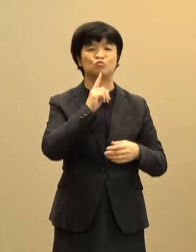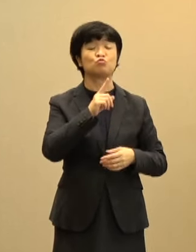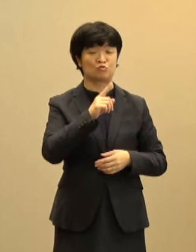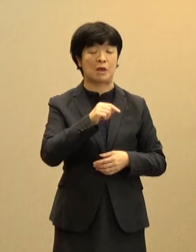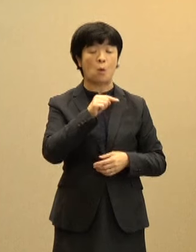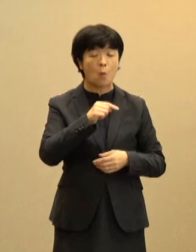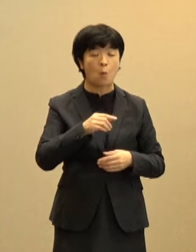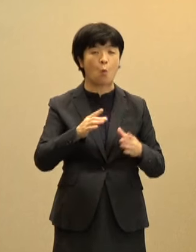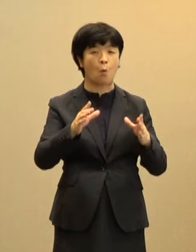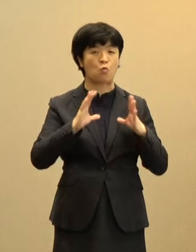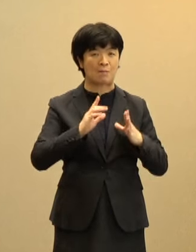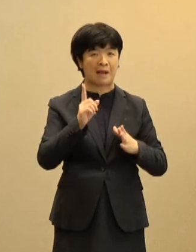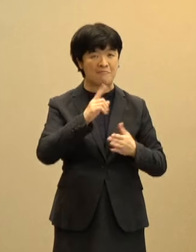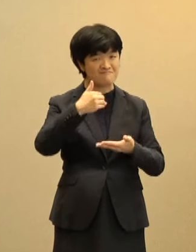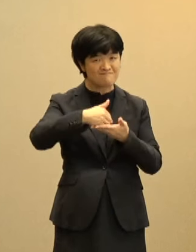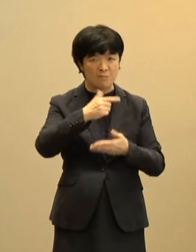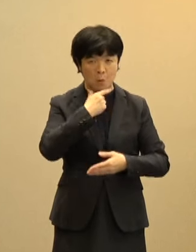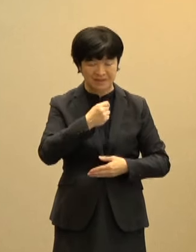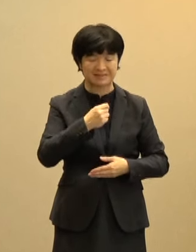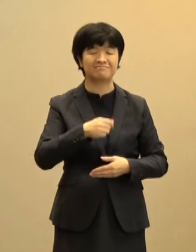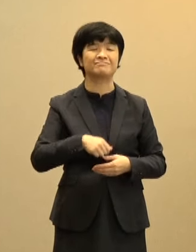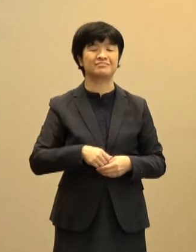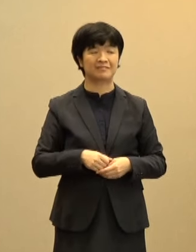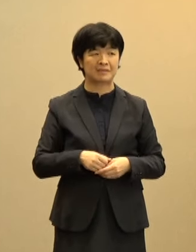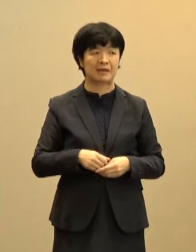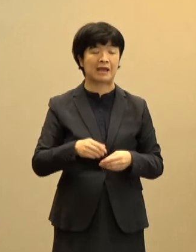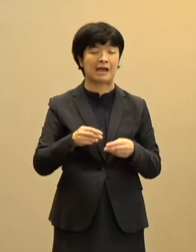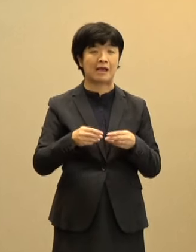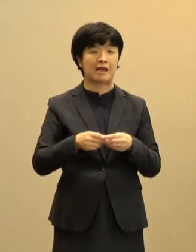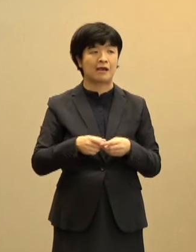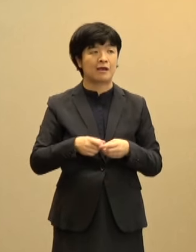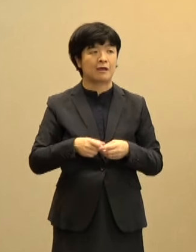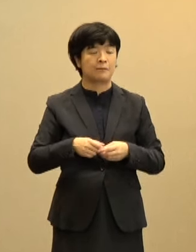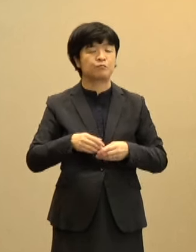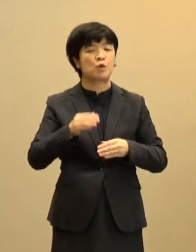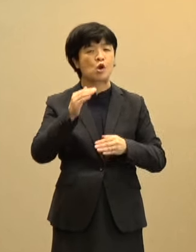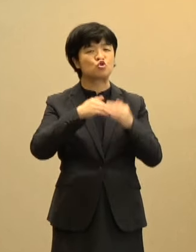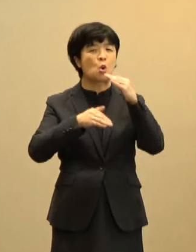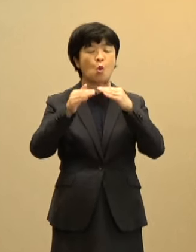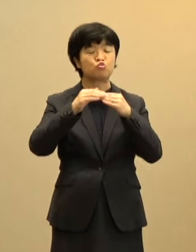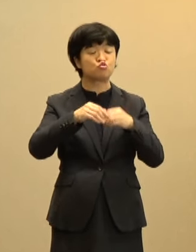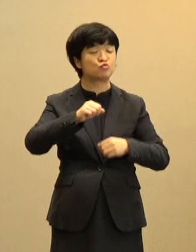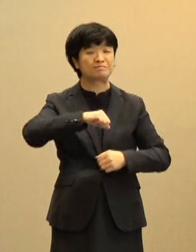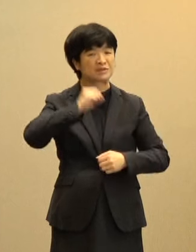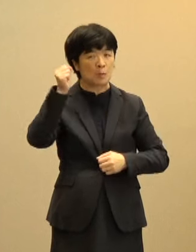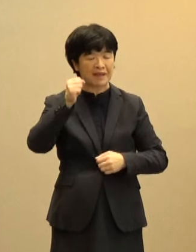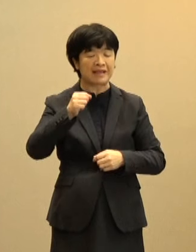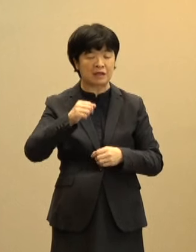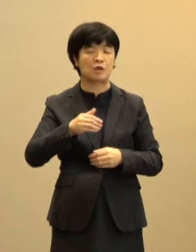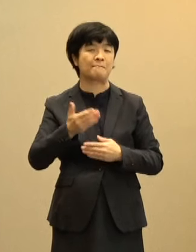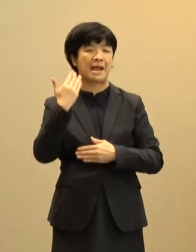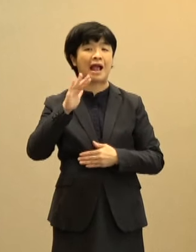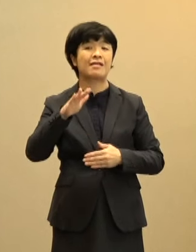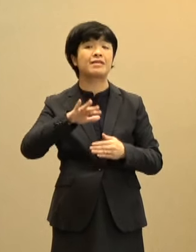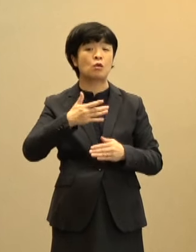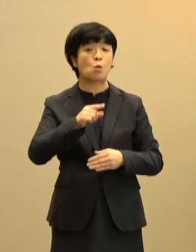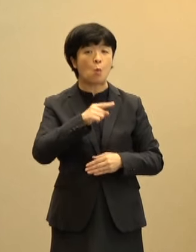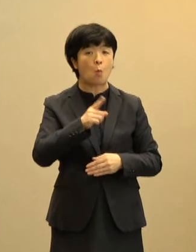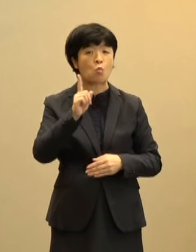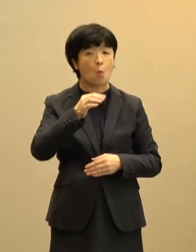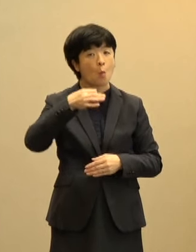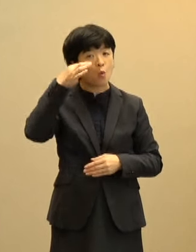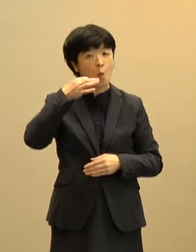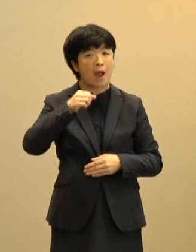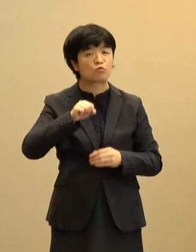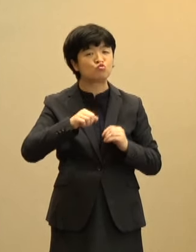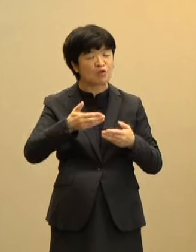また県内の、まあ、候補者の中でもテレショップが認められない、うん、ケースが出ましたけれども、それについてどう評価されているか